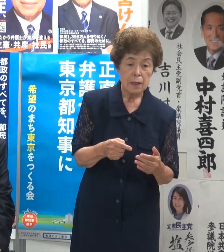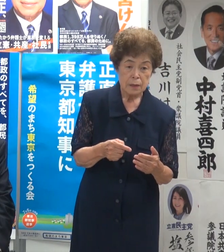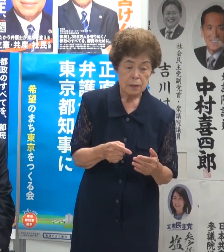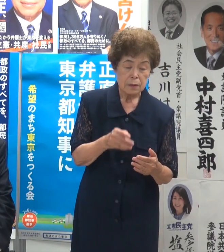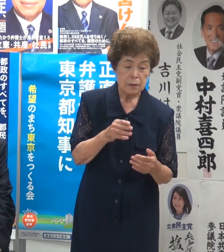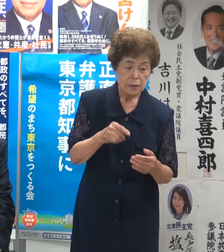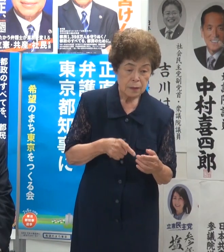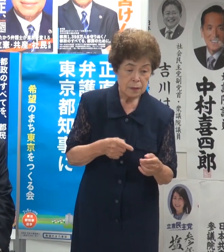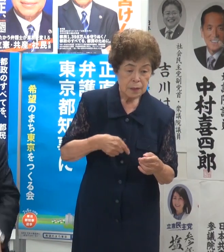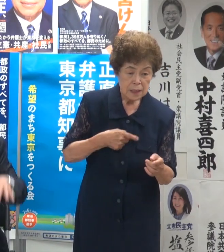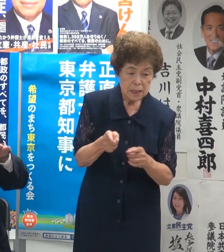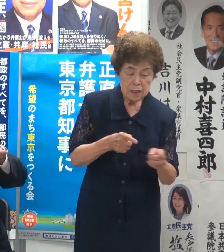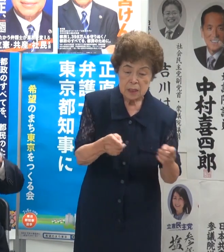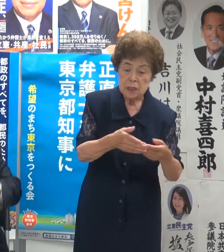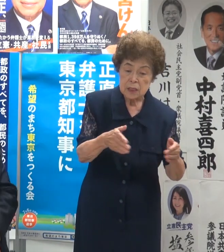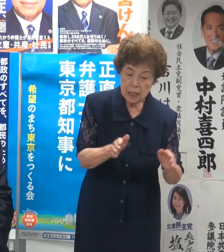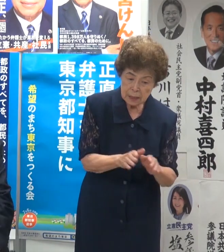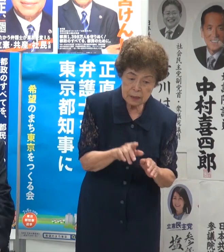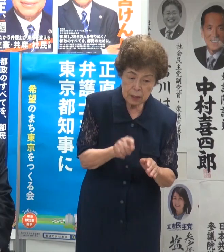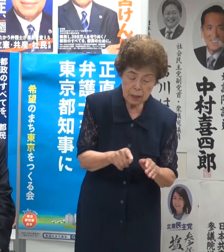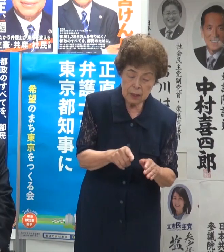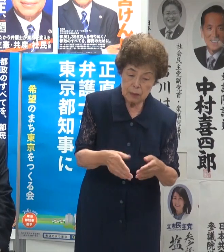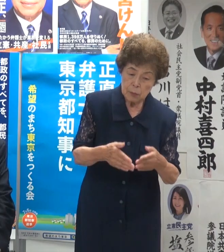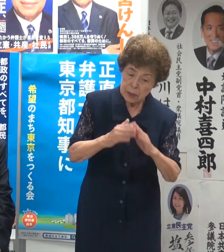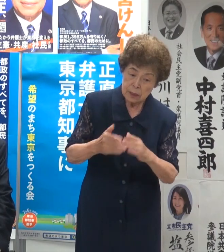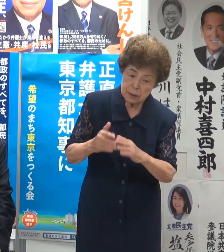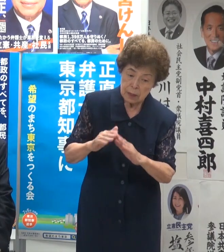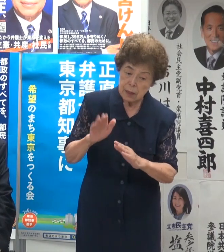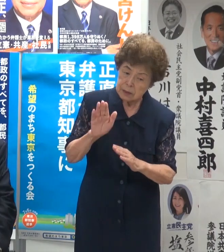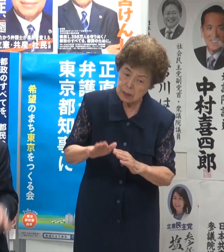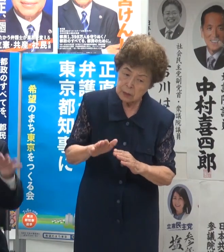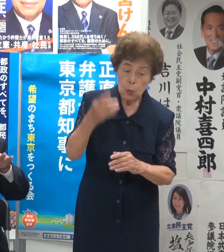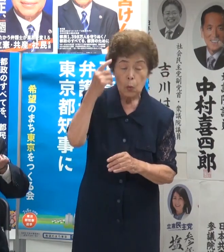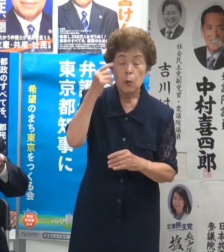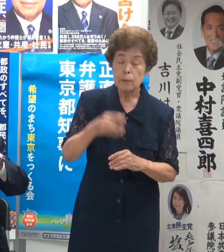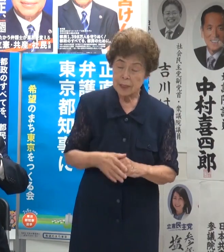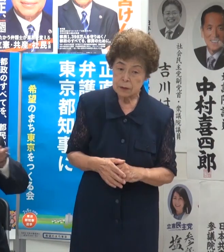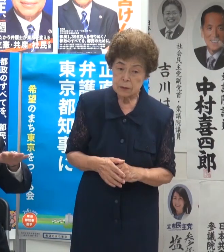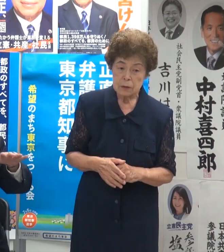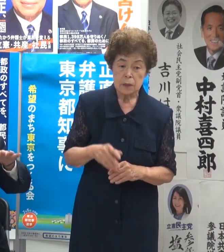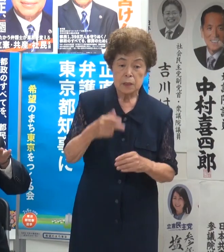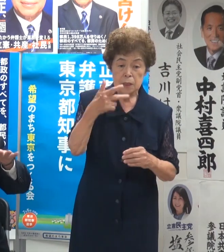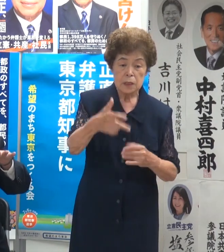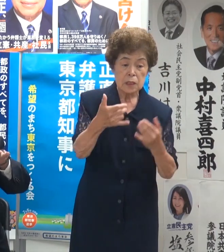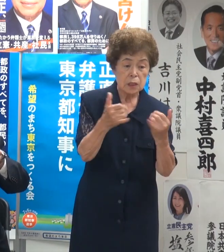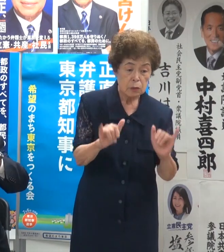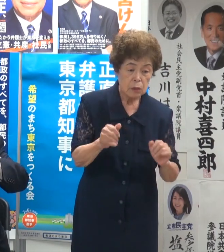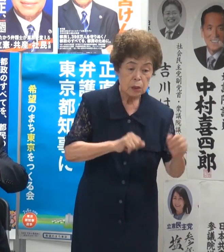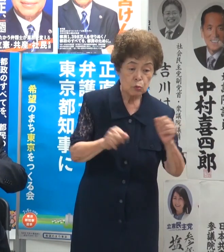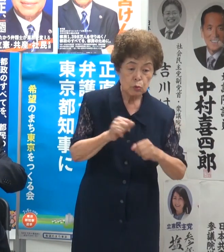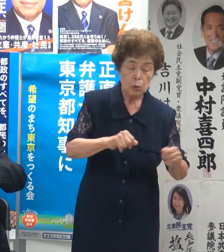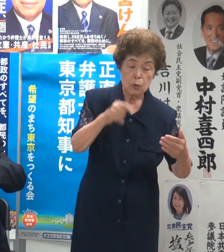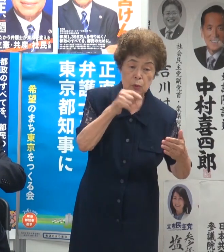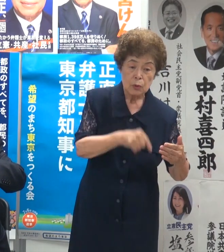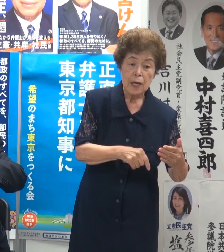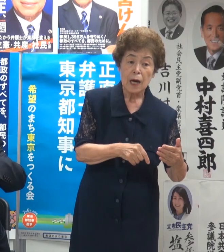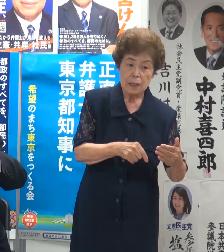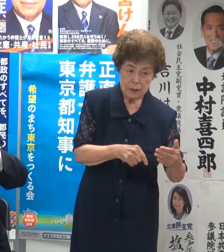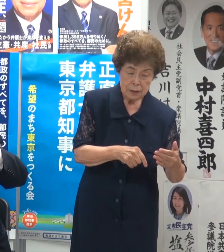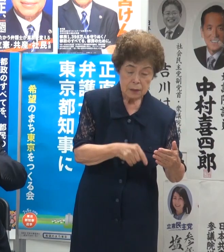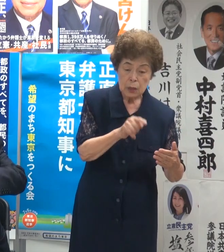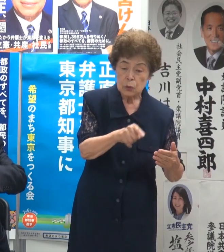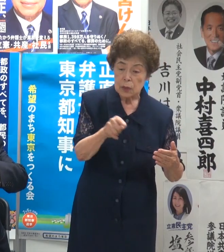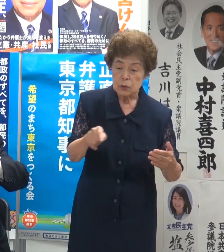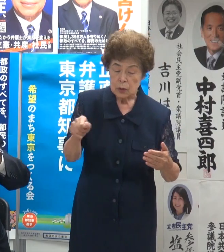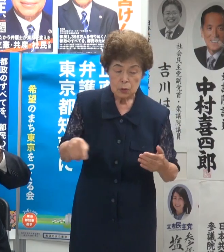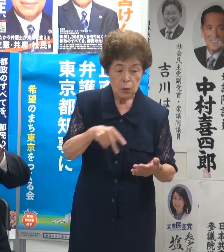自治体を中心に自治体でできてたような感じがします。で、まあ、その市民運動の中に各